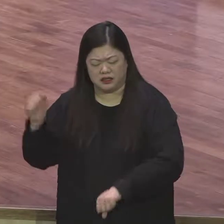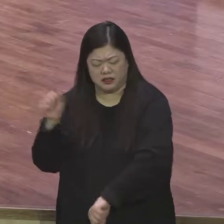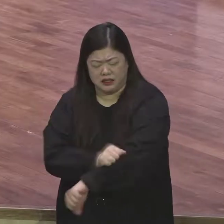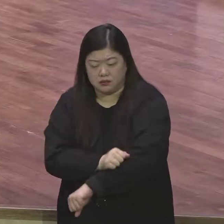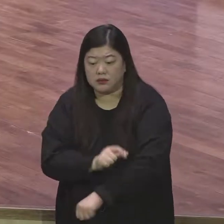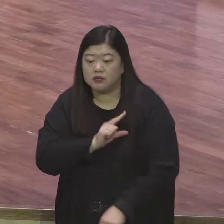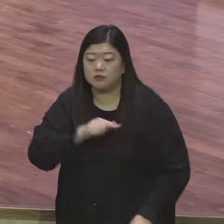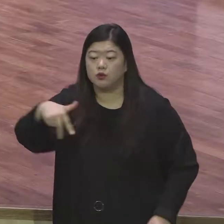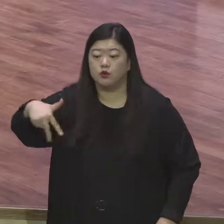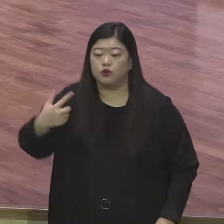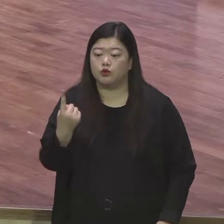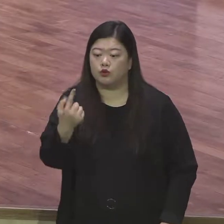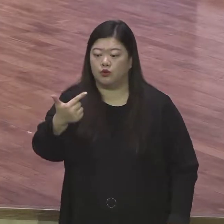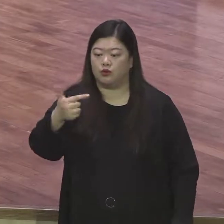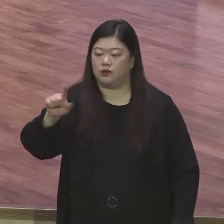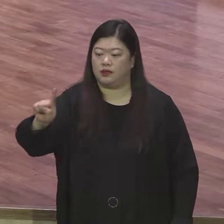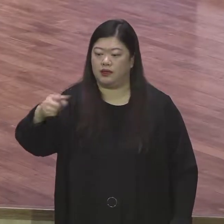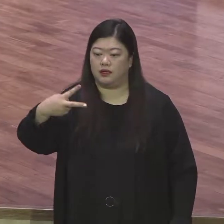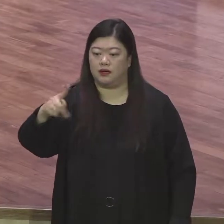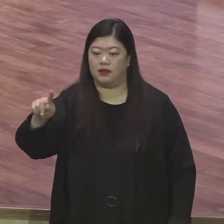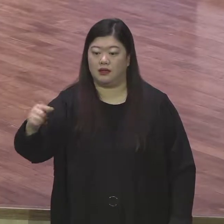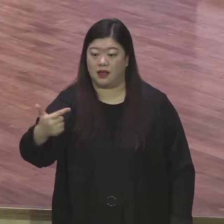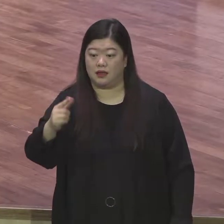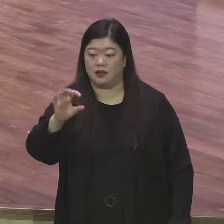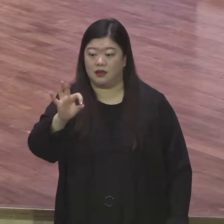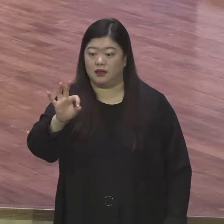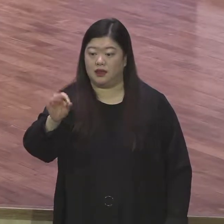조나단 에이브라는 분이에요.